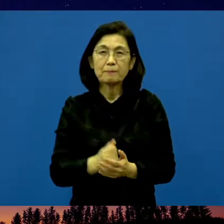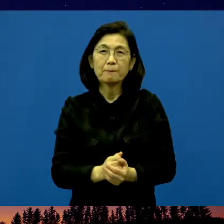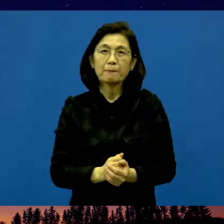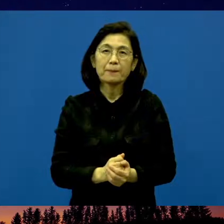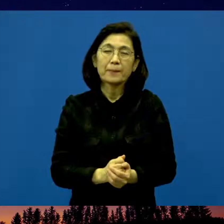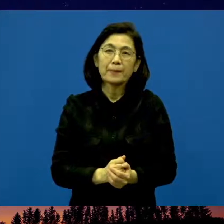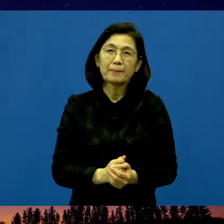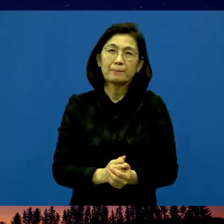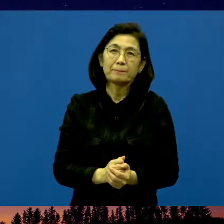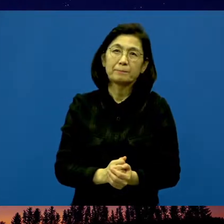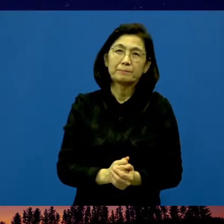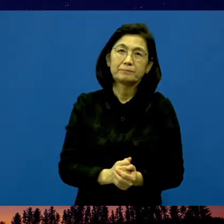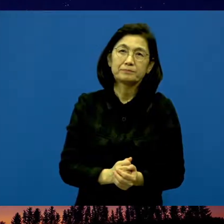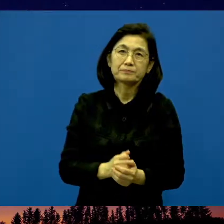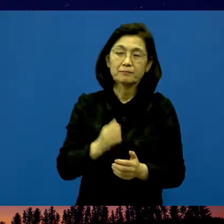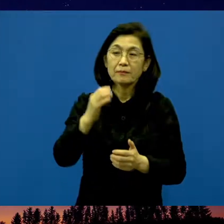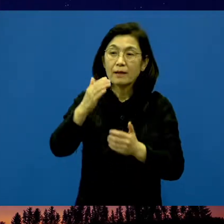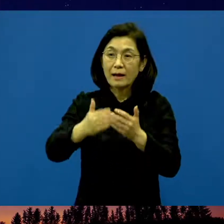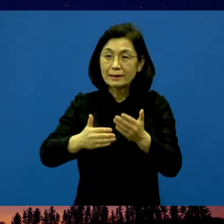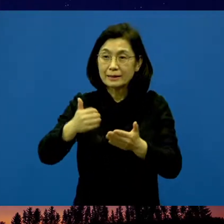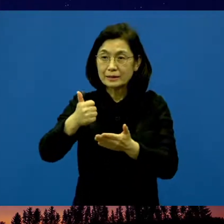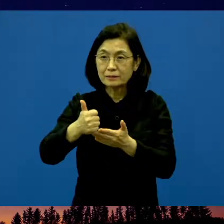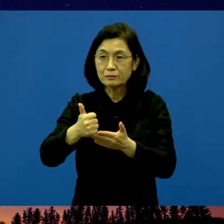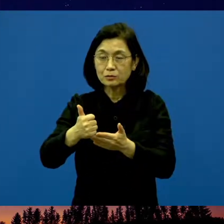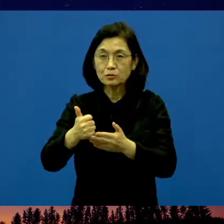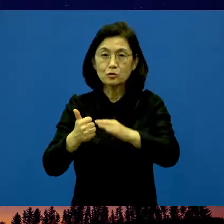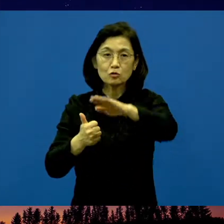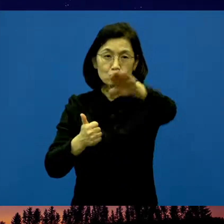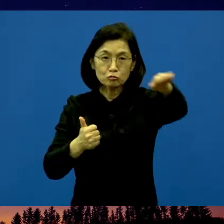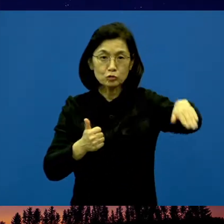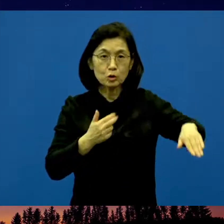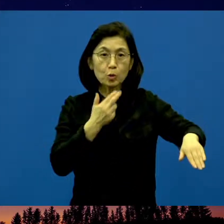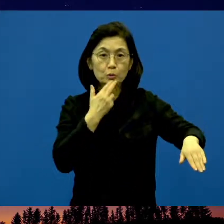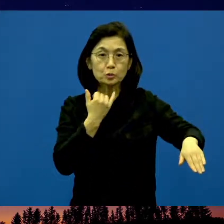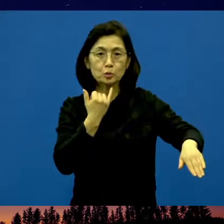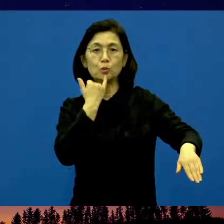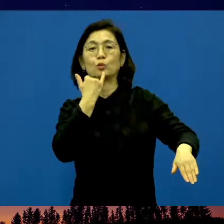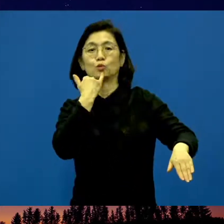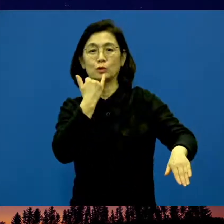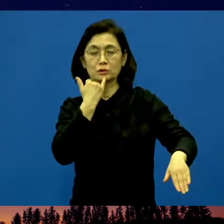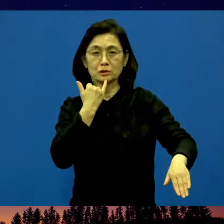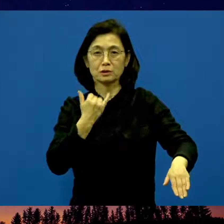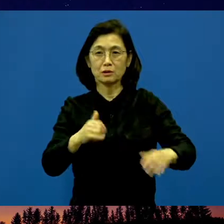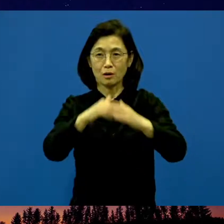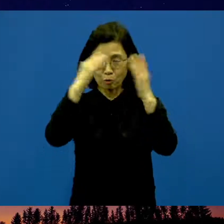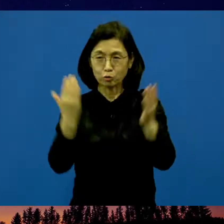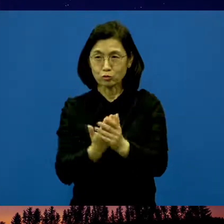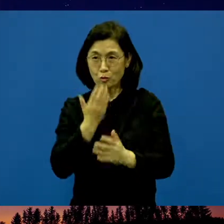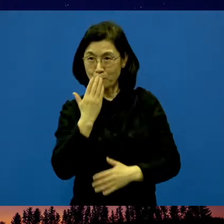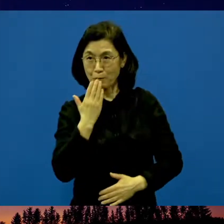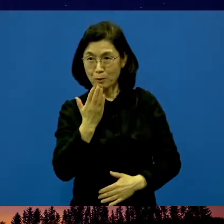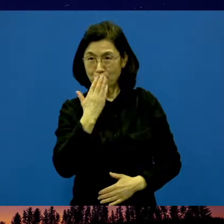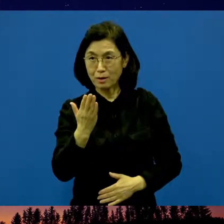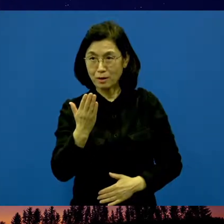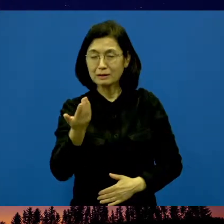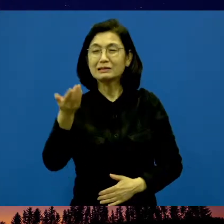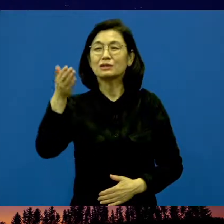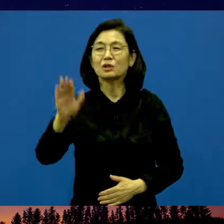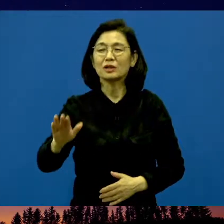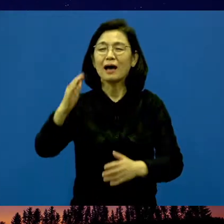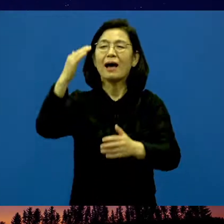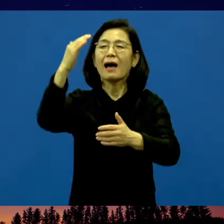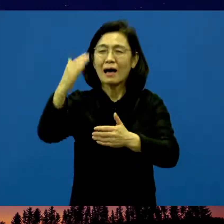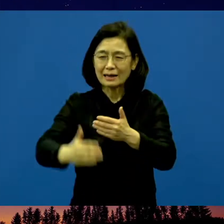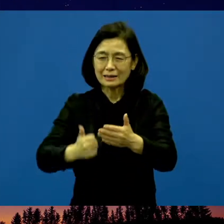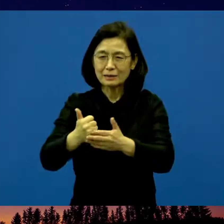이 말씀을 하시죠. 하나님은 우리 없이도 하실 수 있는 분이시죠. 그러나 우리를 통해서 일을